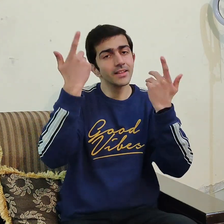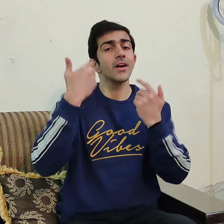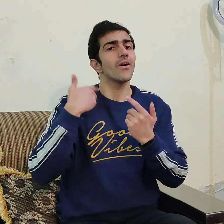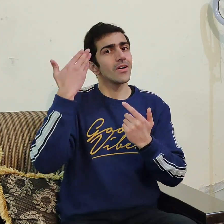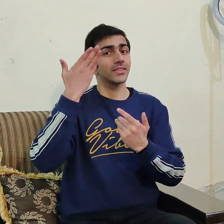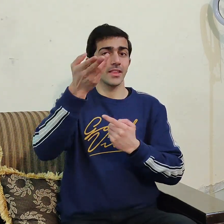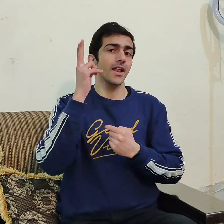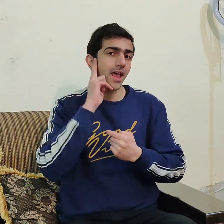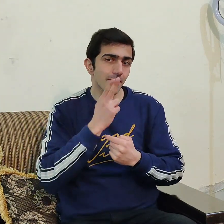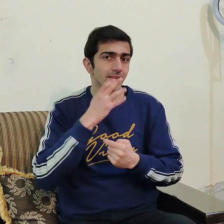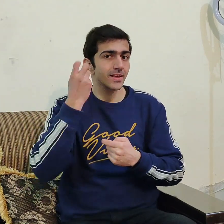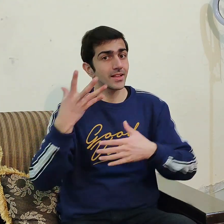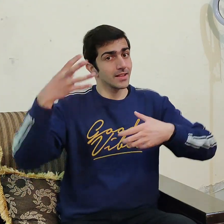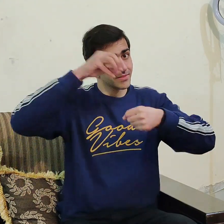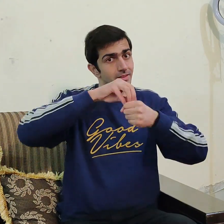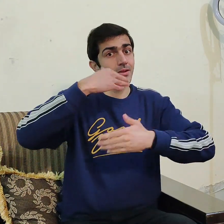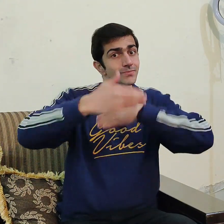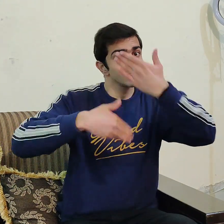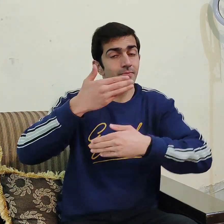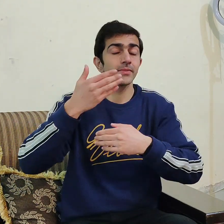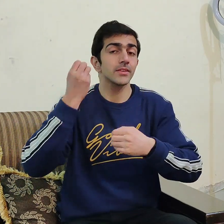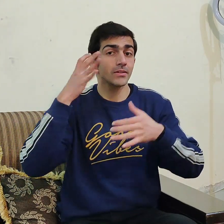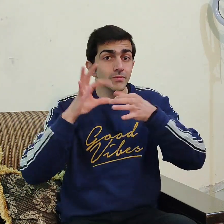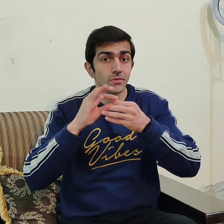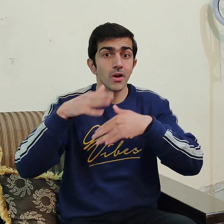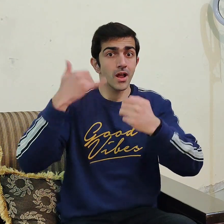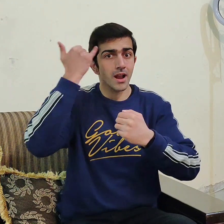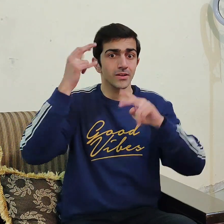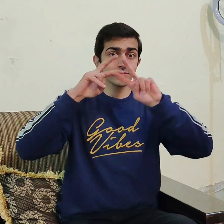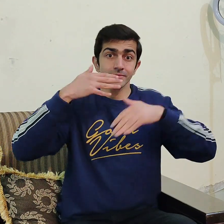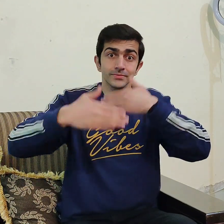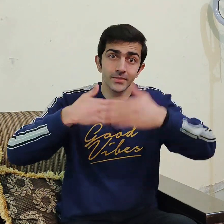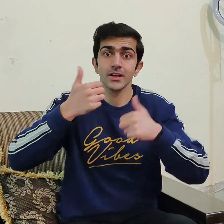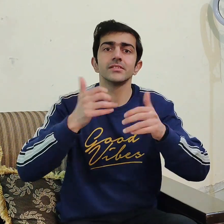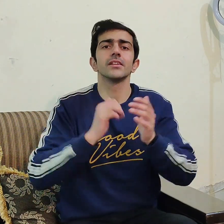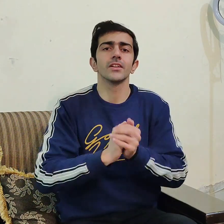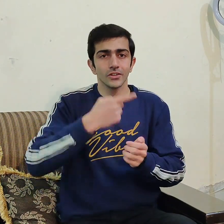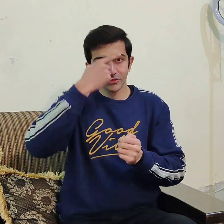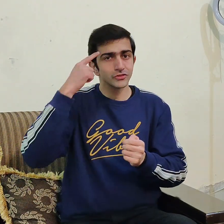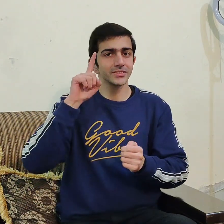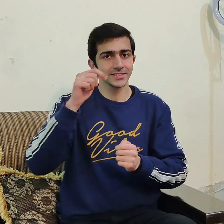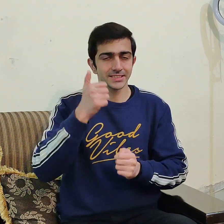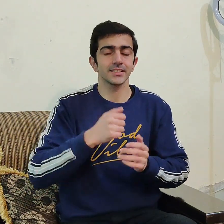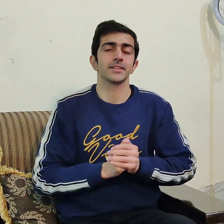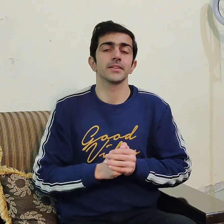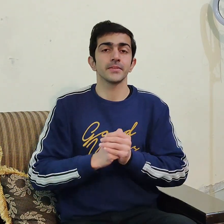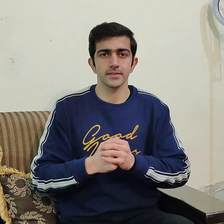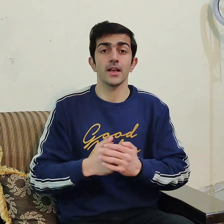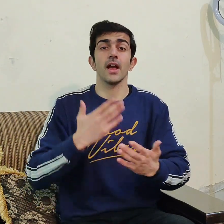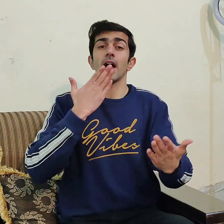करें और इसके ऊपर मेहनत करें, और डेफ लोग अपनी फैमिली के सपोर्ट से वॉइस ओवर करके डिफरेंट आइडियाज़ पे काम करके कर सकते हैं इस